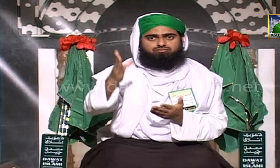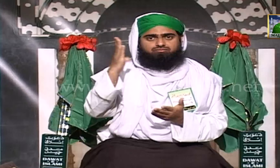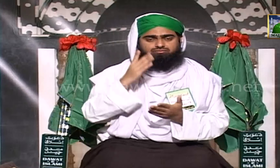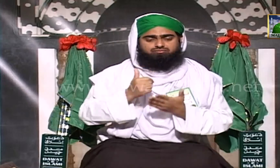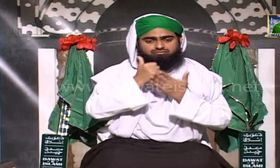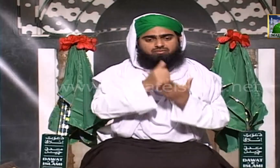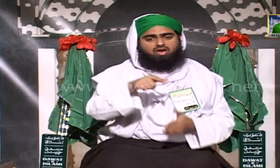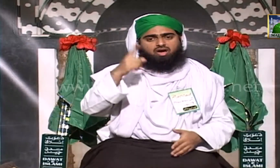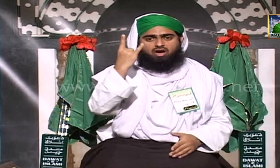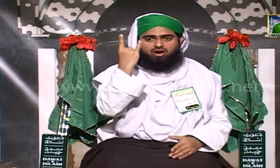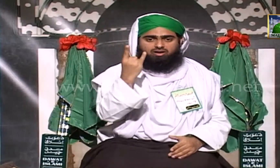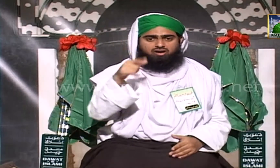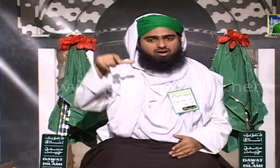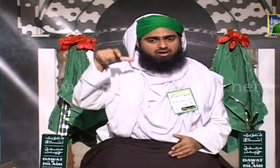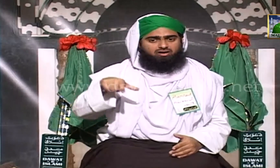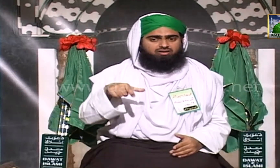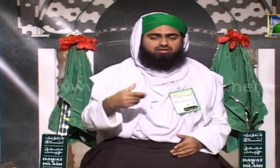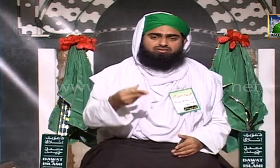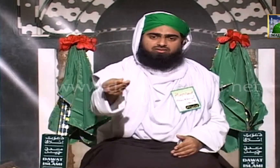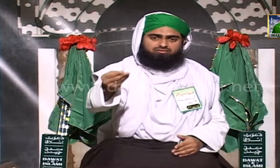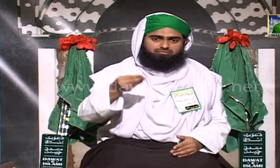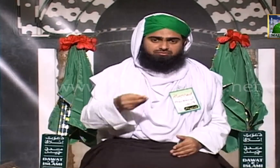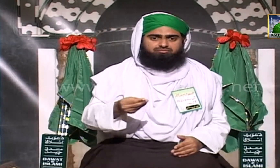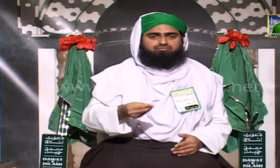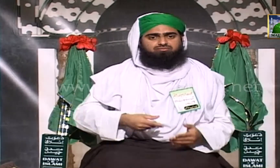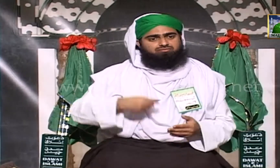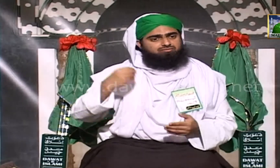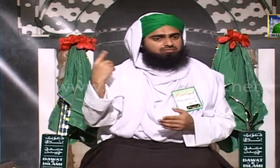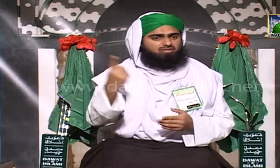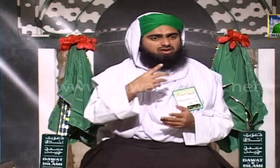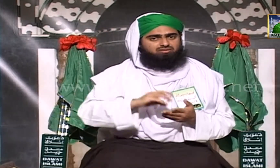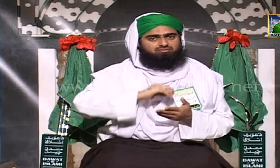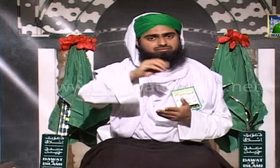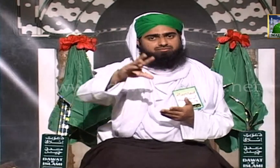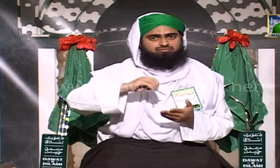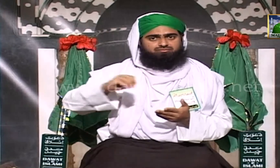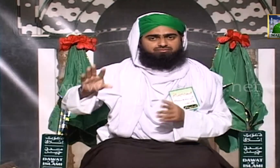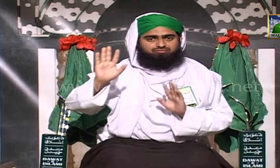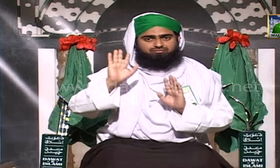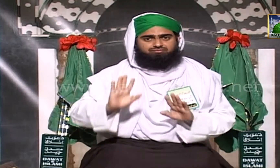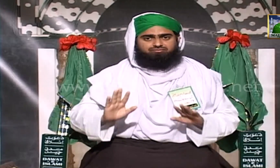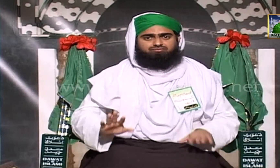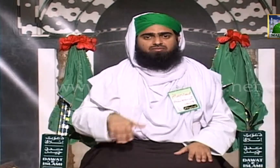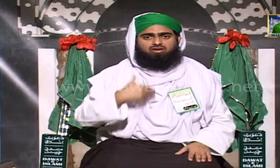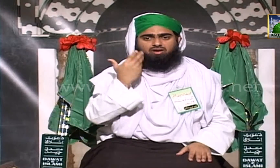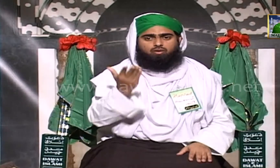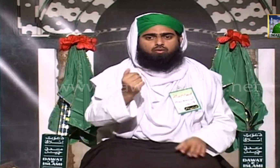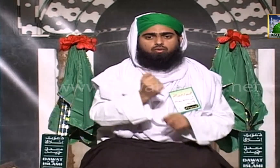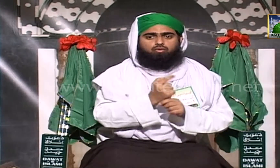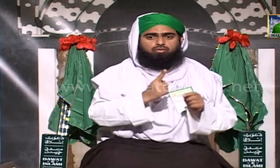سے آپ 11 کیسٹ خریدیں. چلیے ٹھیک ہے، آپ غوث پاک کی نیاز کرتے ہیں وہ بھی کریں. یہ 11 کیسٹیں خرید لیں اور غوث پاک